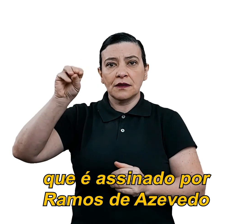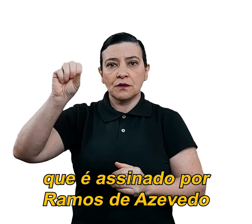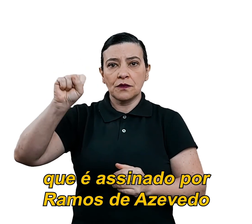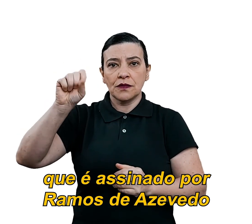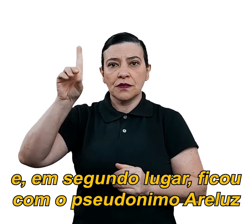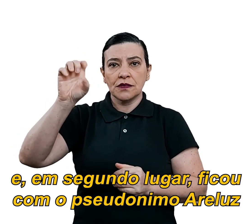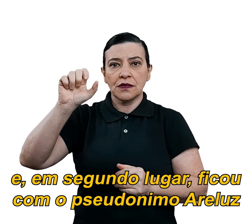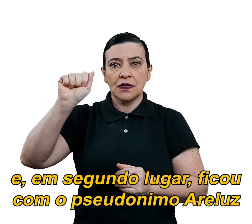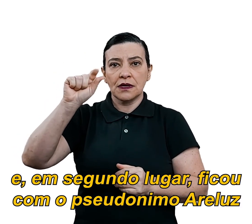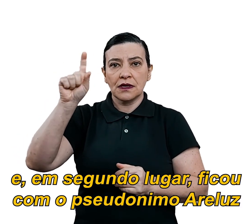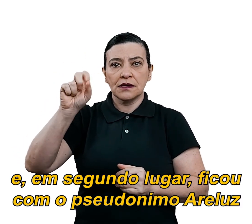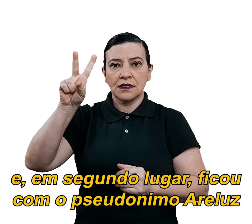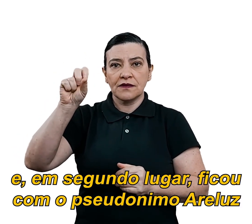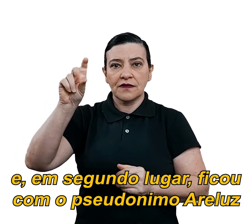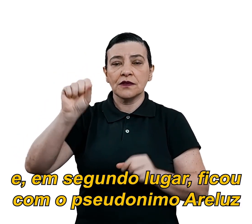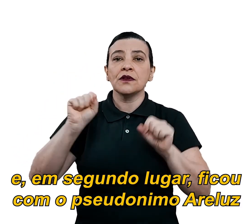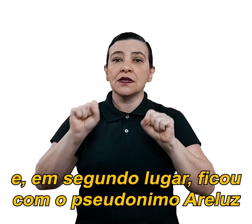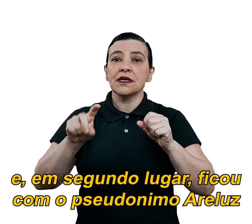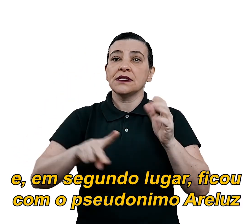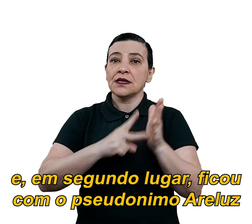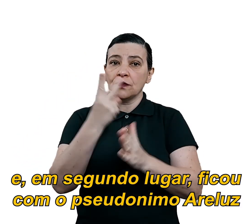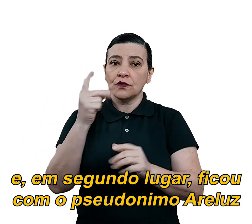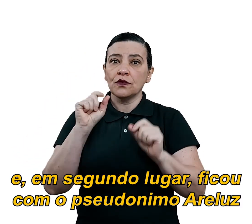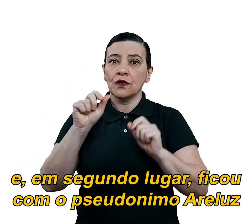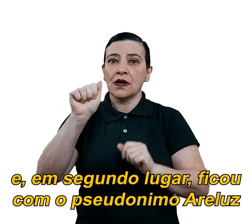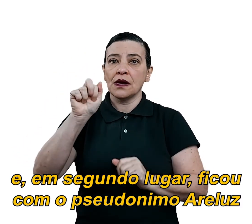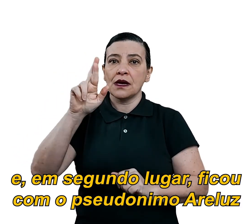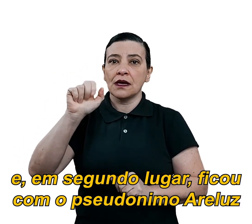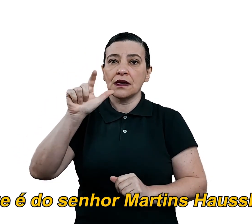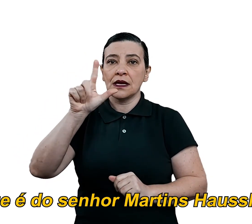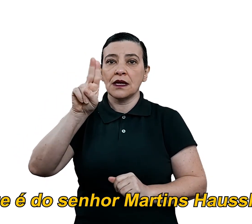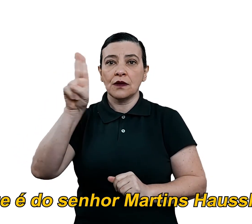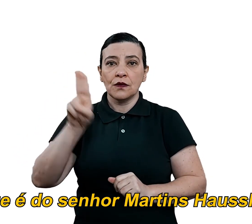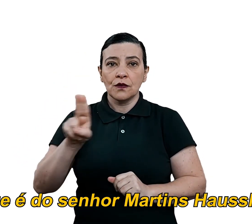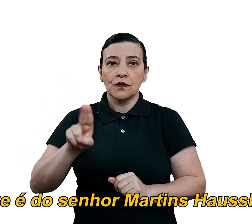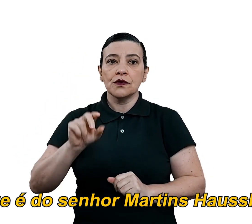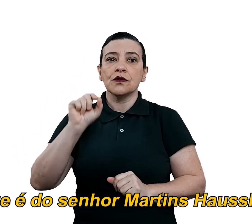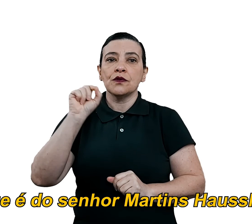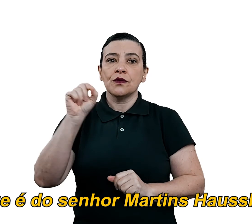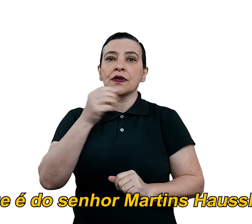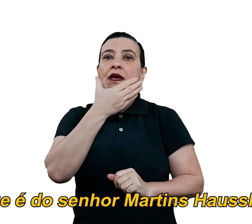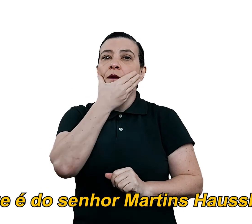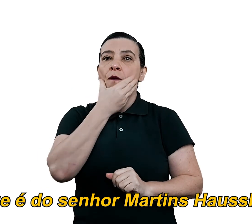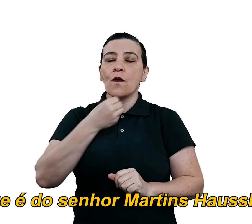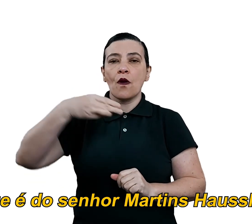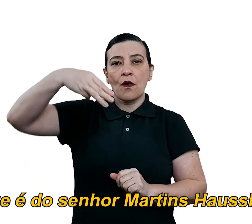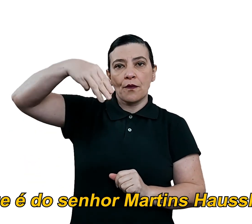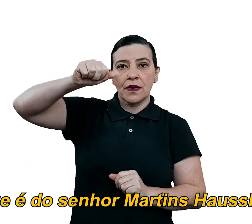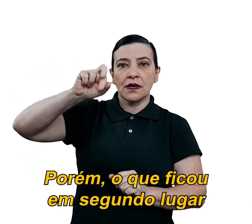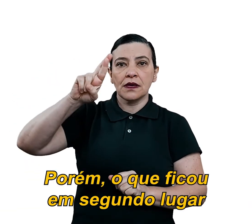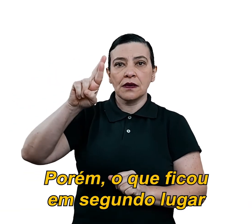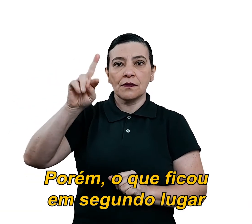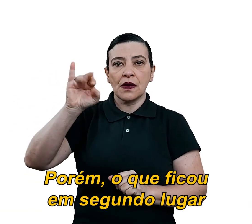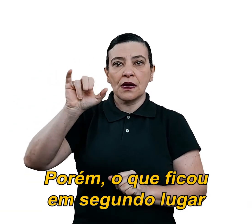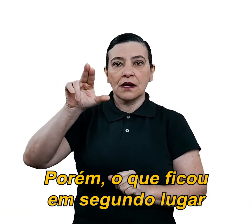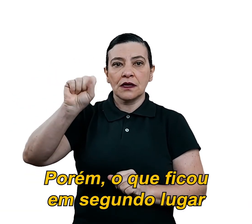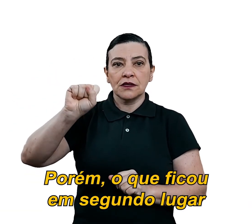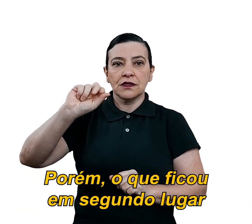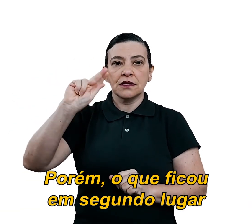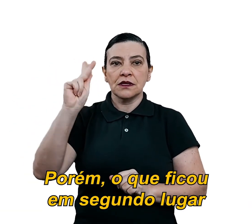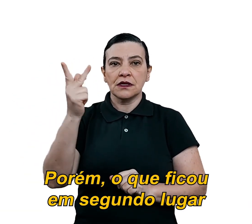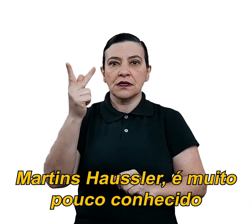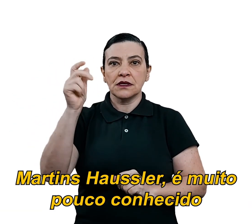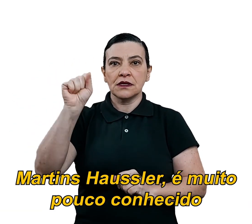Ramos de Azevedo, e em segundo lugar ficou com o pseudônimo Ariluz, que é do senhor Martins Hausler. Porém, o que